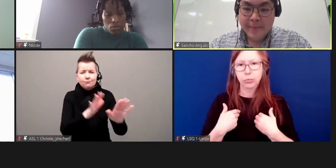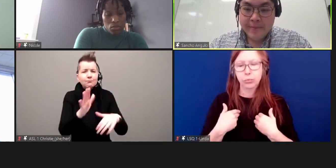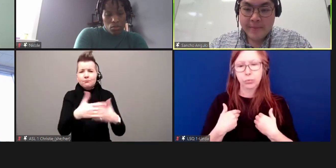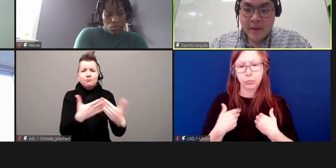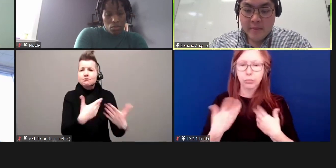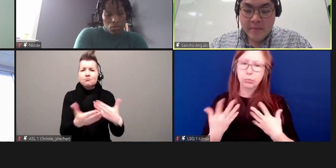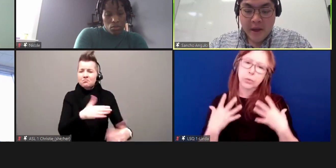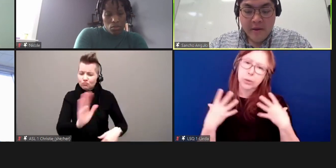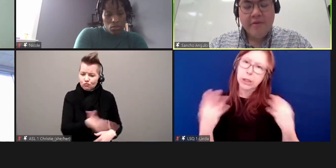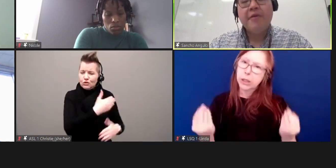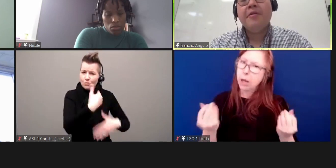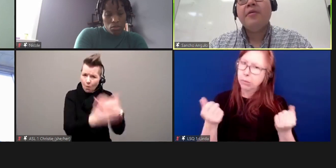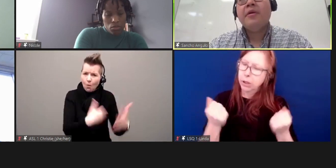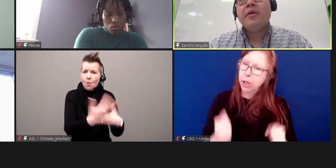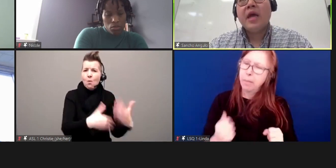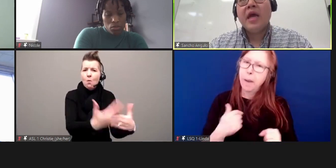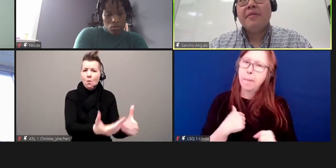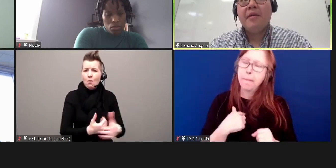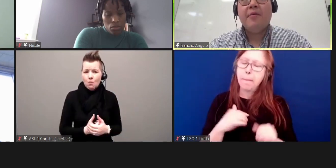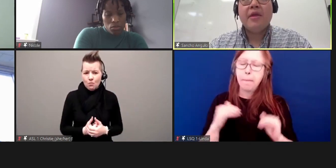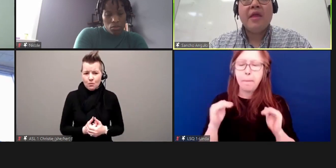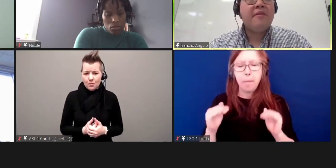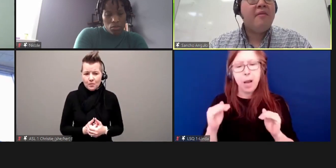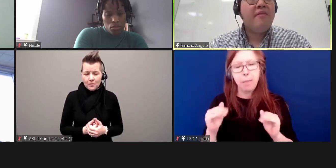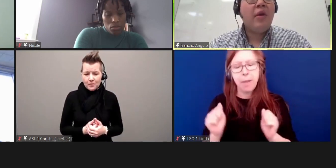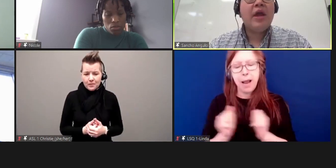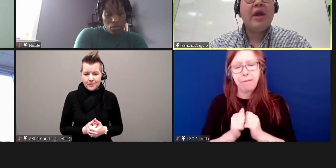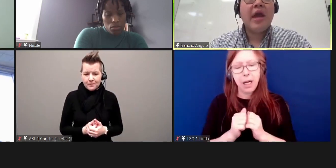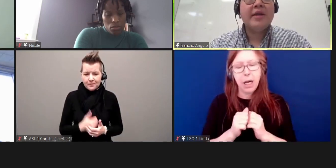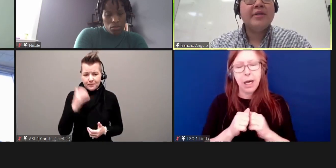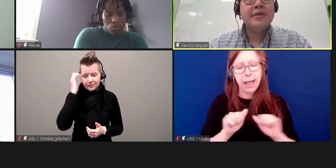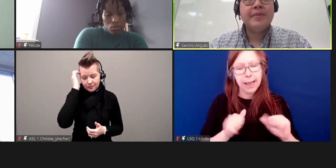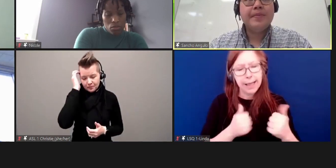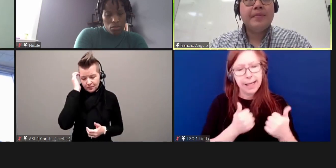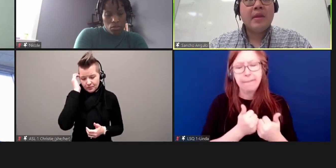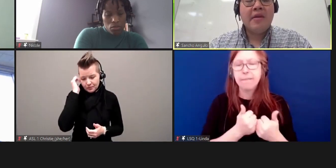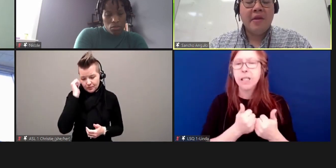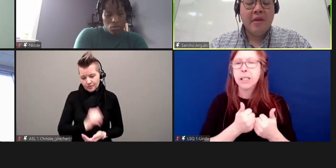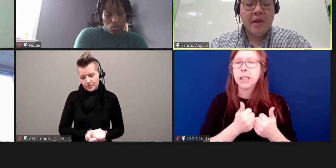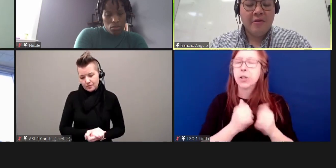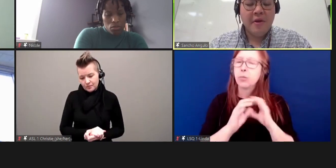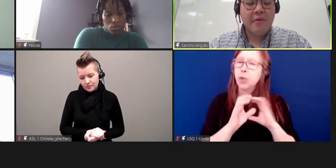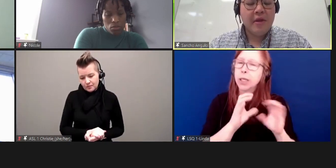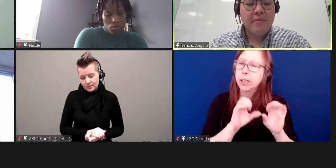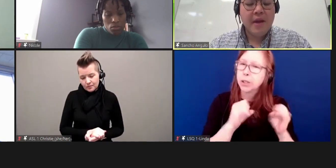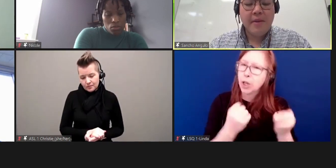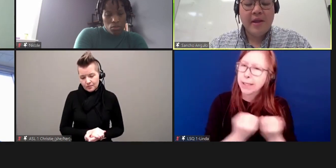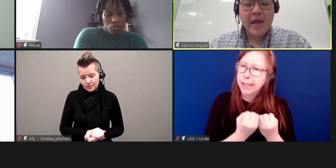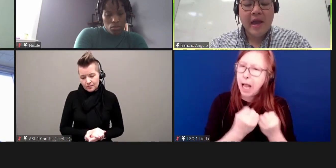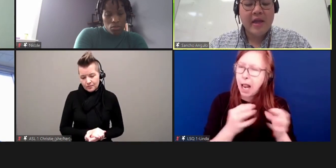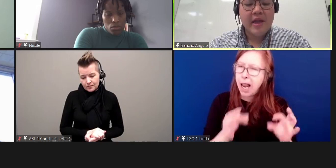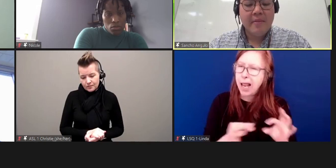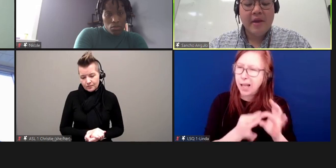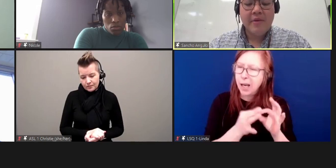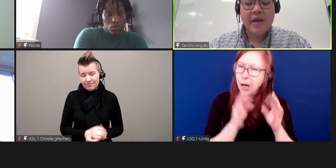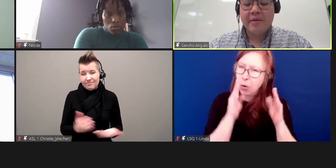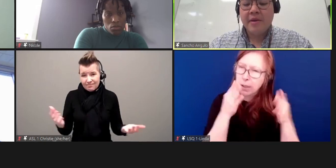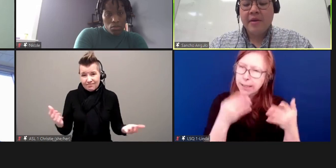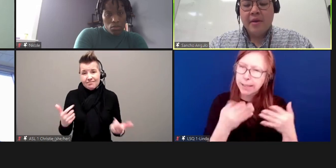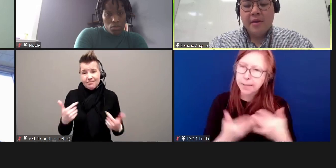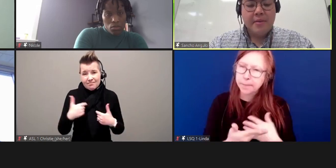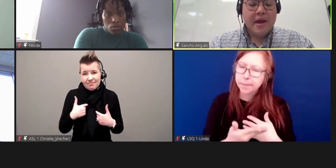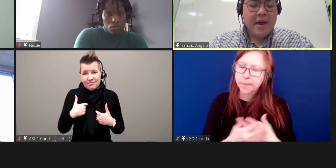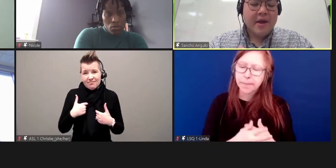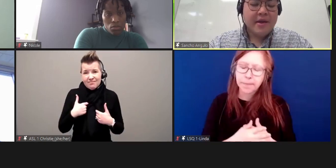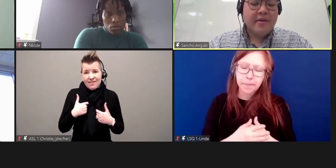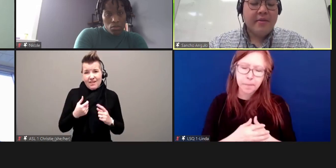qui était simplement capable, même avec les défis de communication sociale qui accompagnent l'autisme. Et